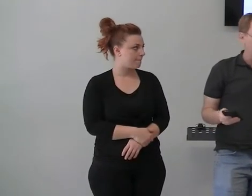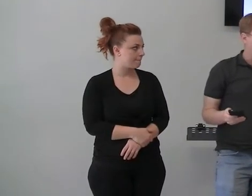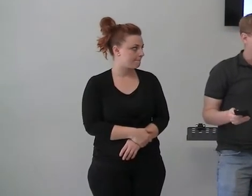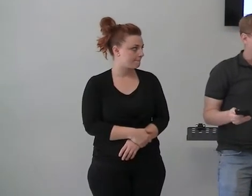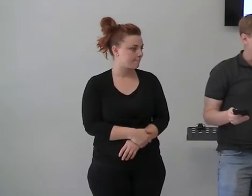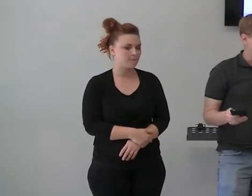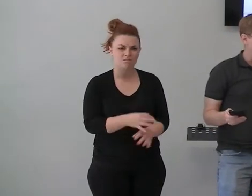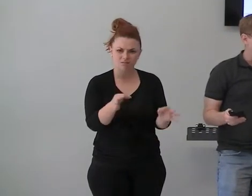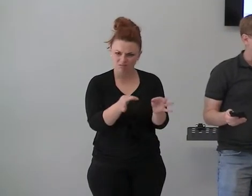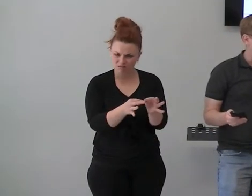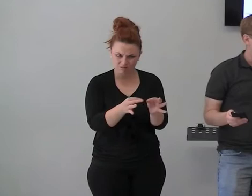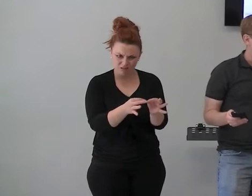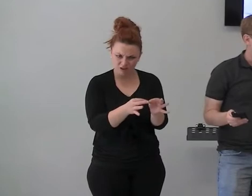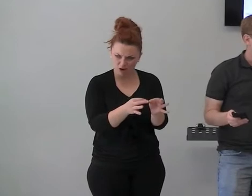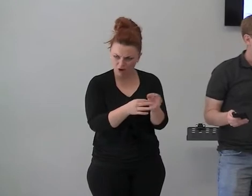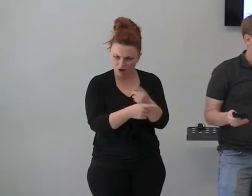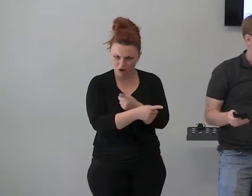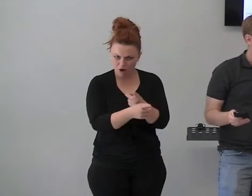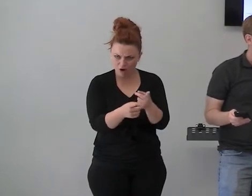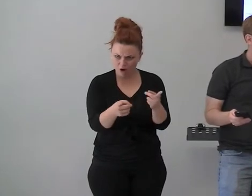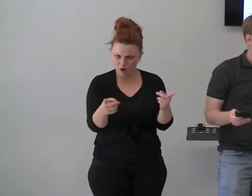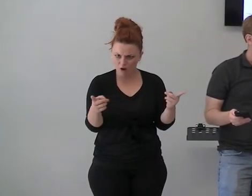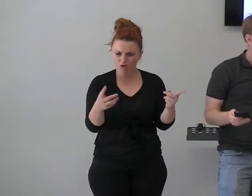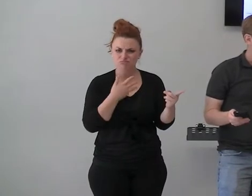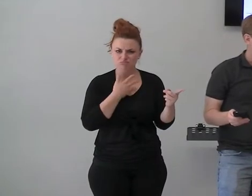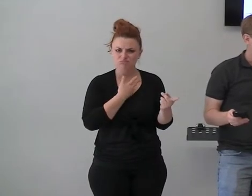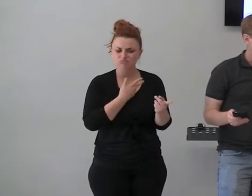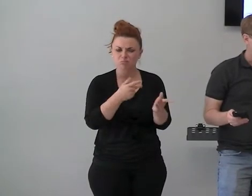withered. Siete d'accordo che questa storia è un po' strana? Do you agree that the